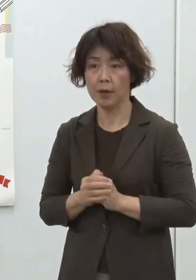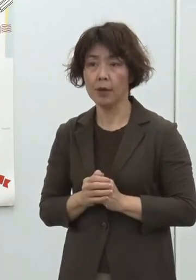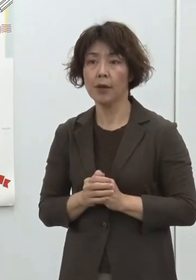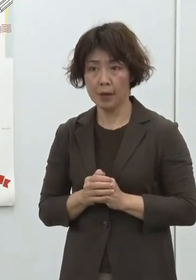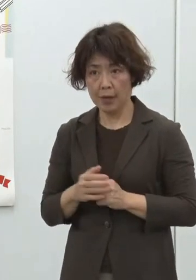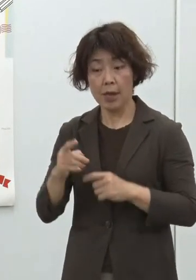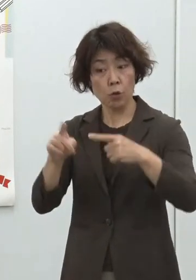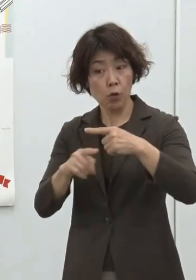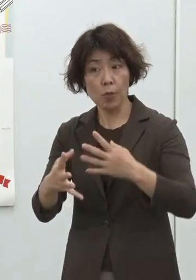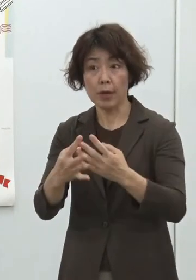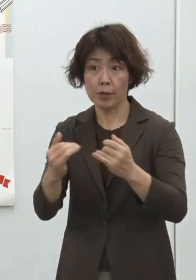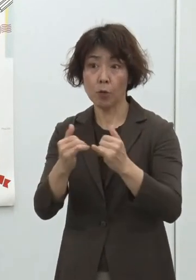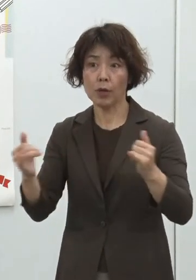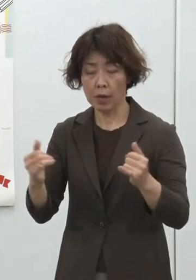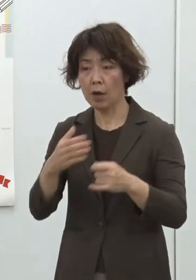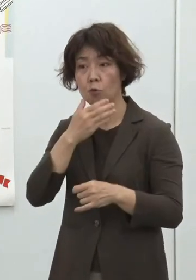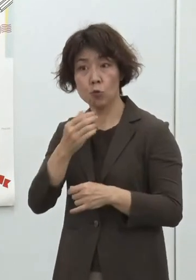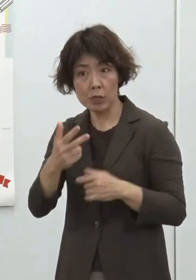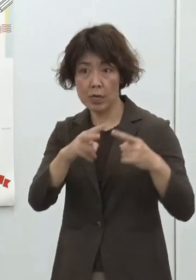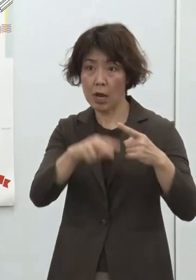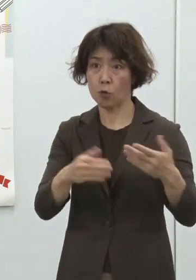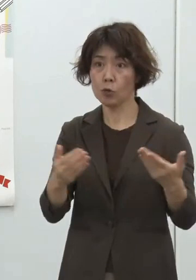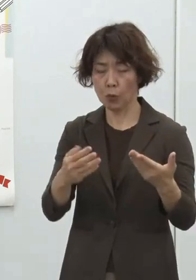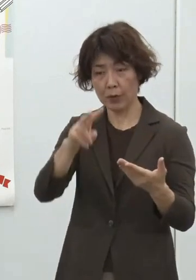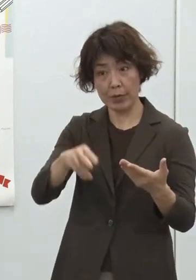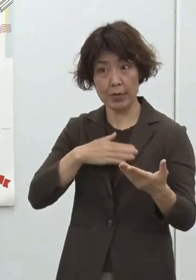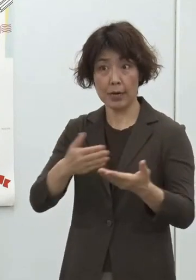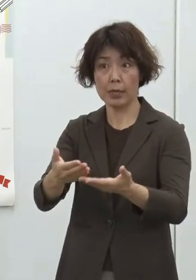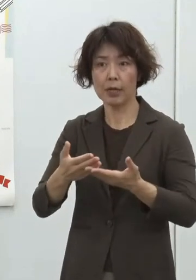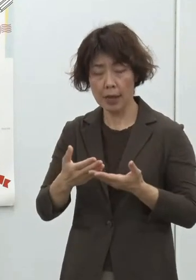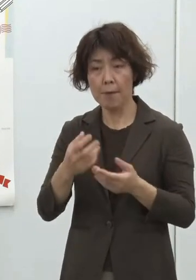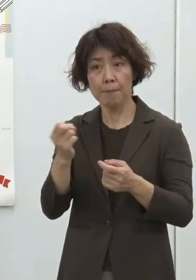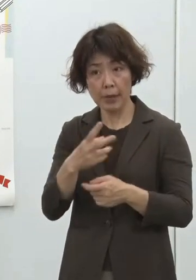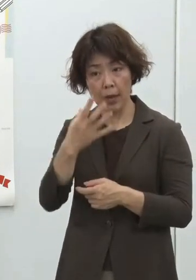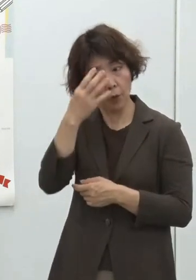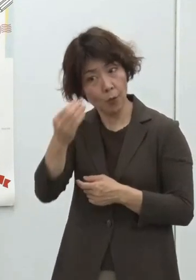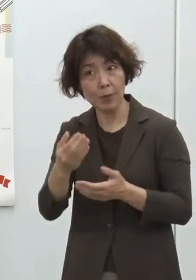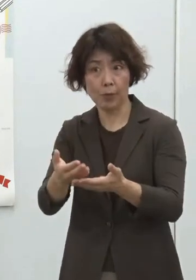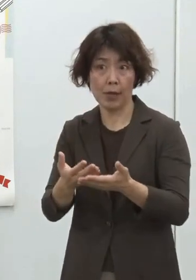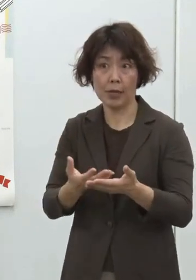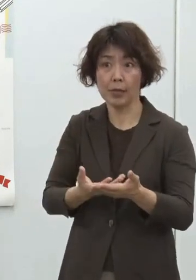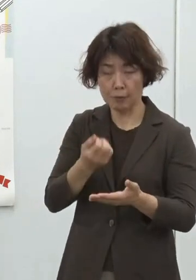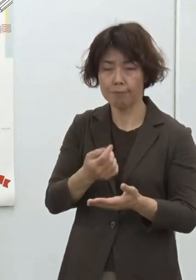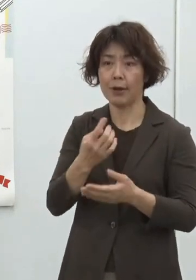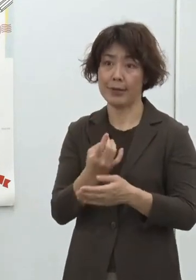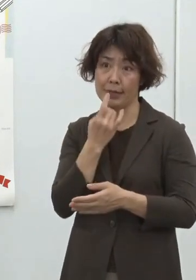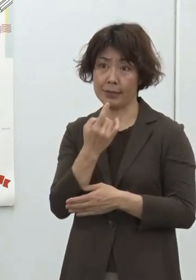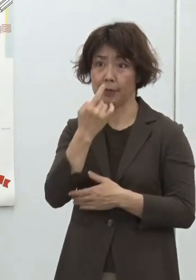この福祉介護のお仕事に対してですね、ご理解いただいて、また興味関心を寄せていただくことを大いに期待しております